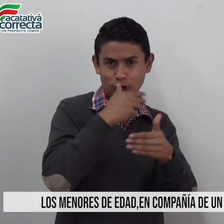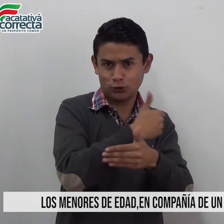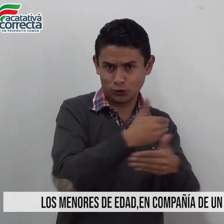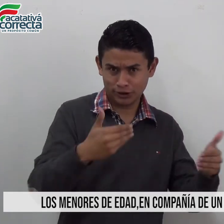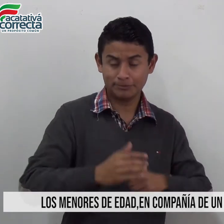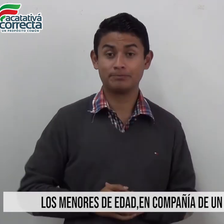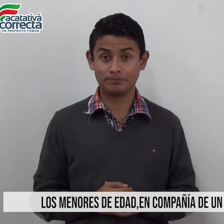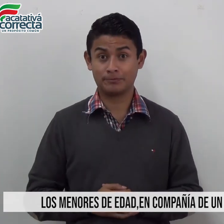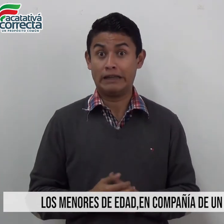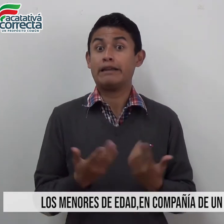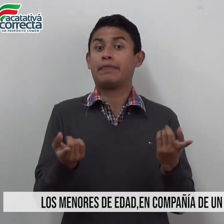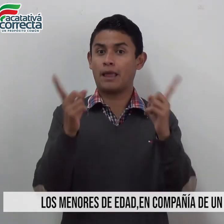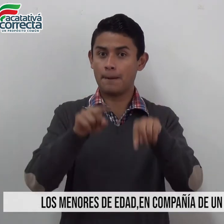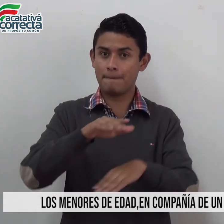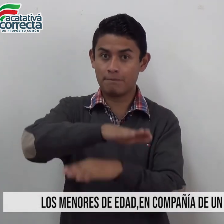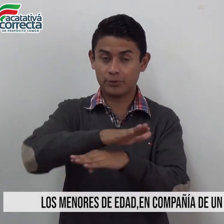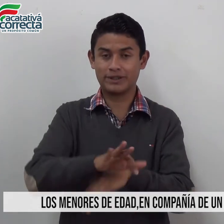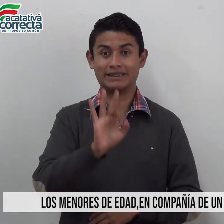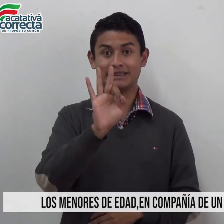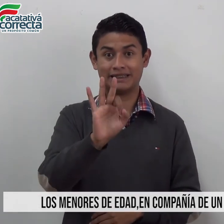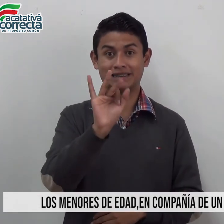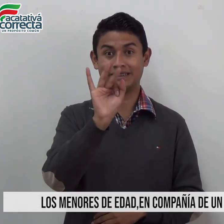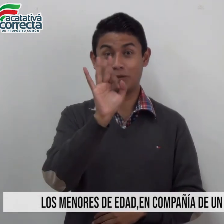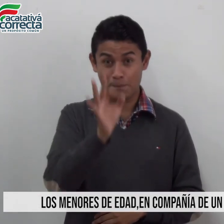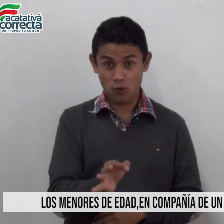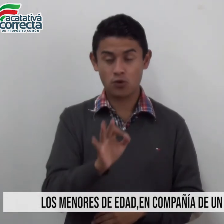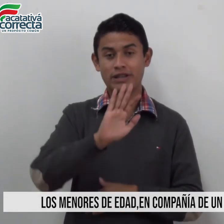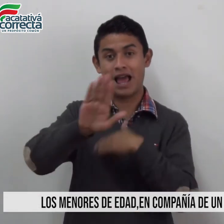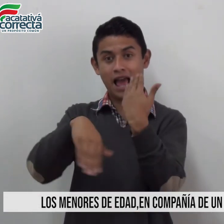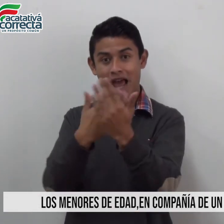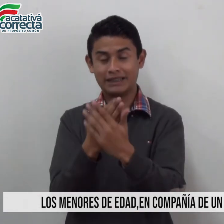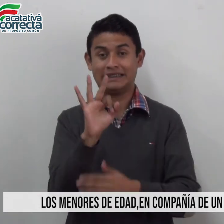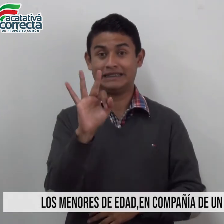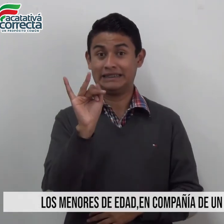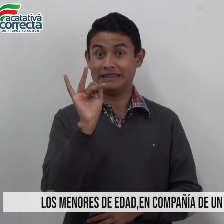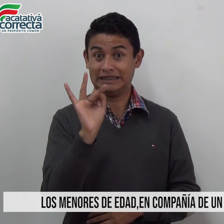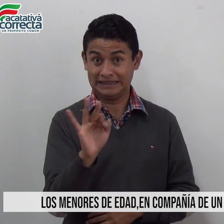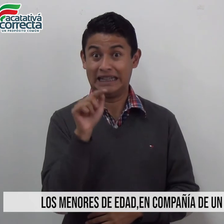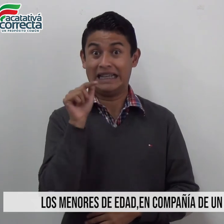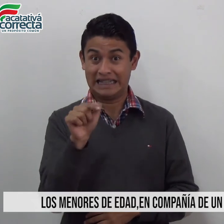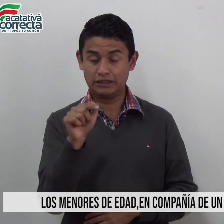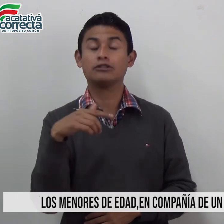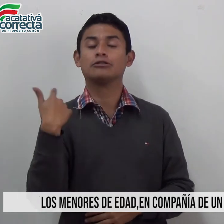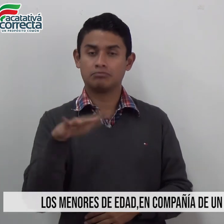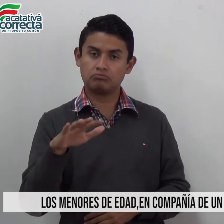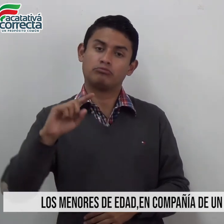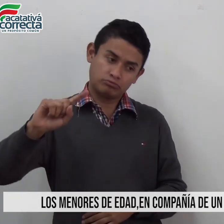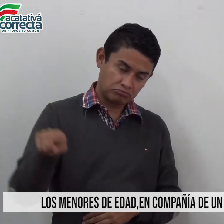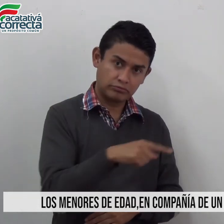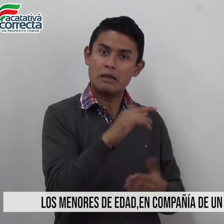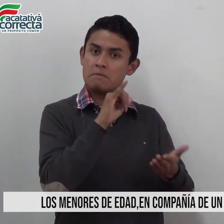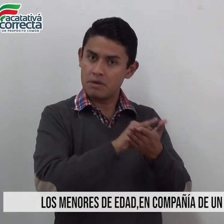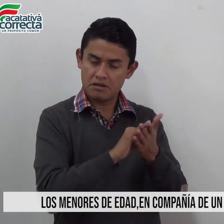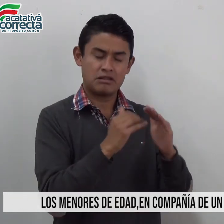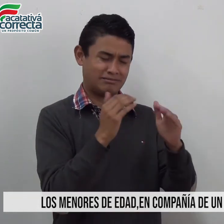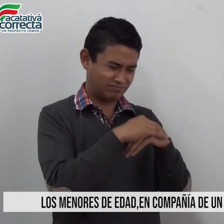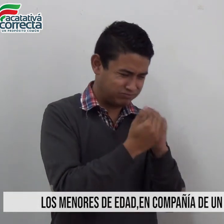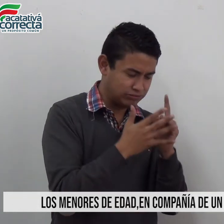no más. Pueden salir media hora usando el tapabocas, los guantes y luego volver a casa. También en la tarde, 3 a 3 y media,